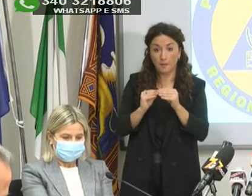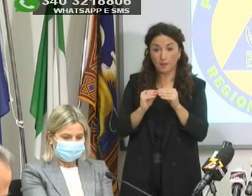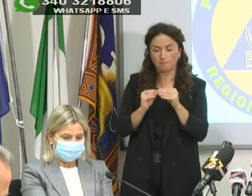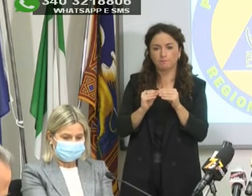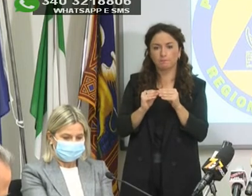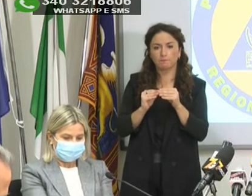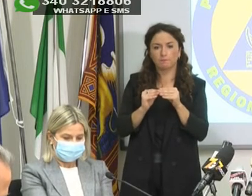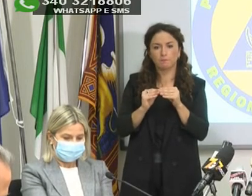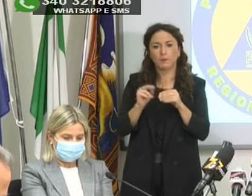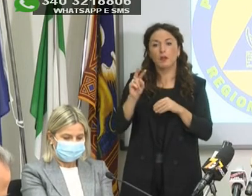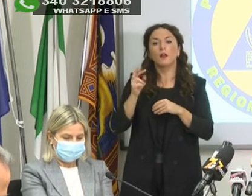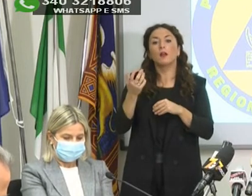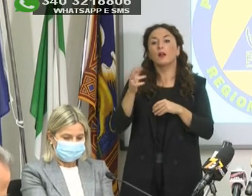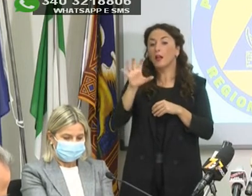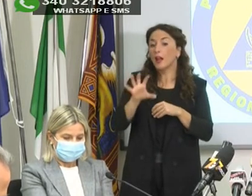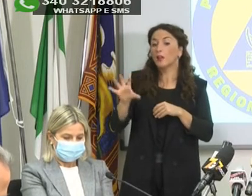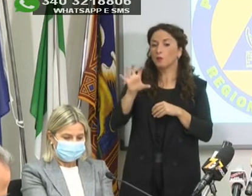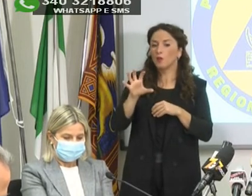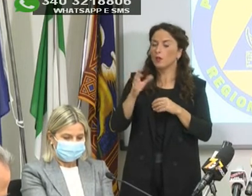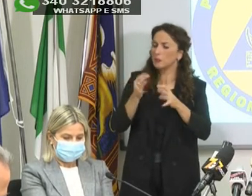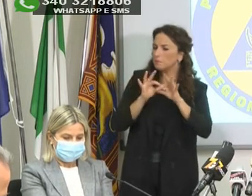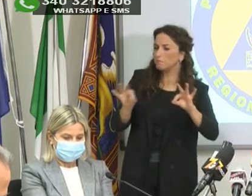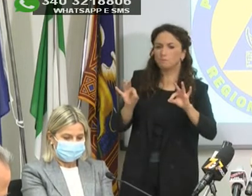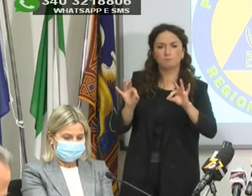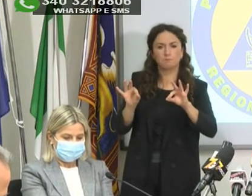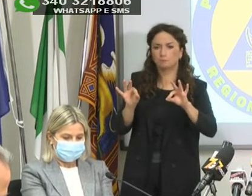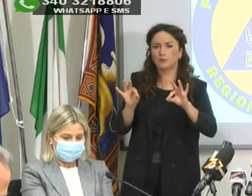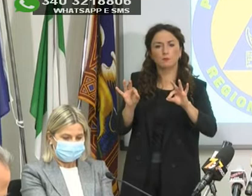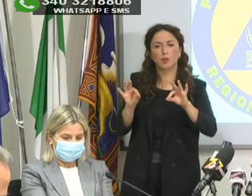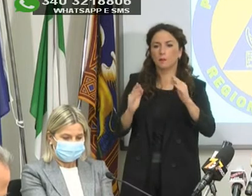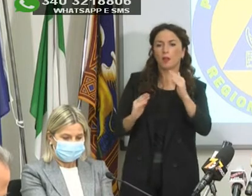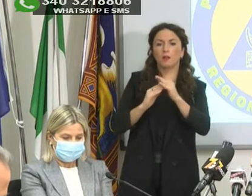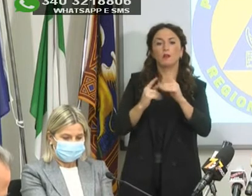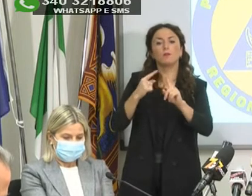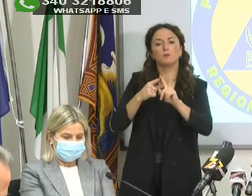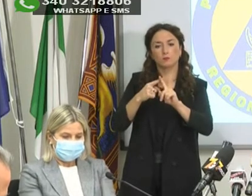apertura assoluta da parte della regione di disponibilità e anche i dispositivi.